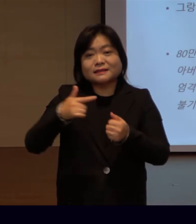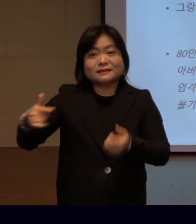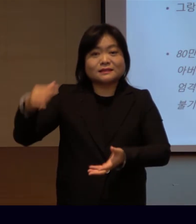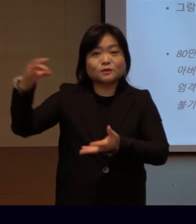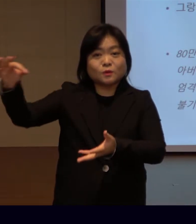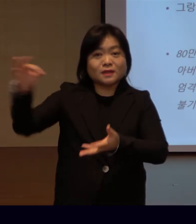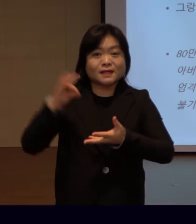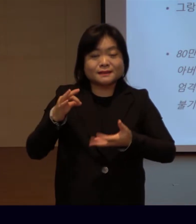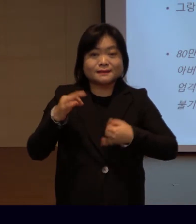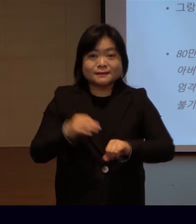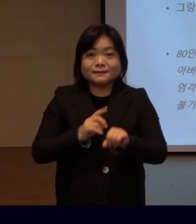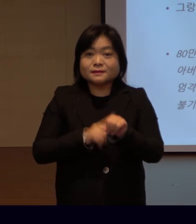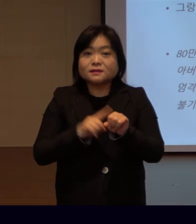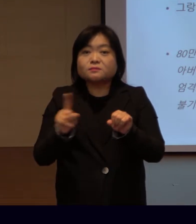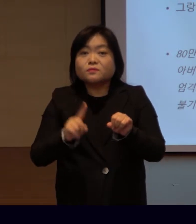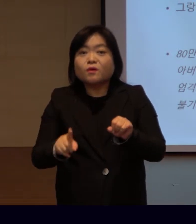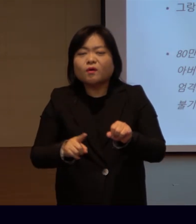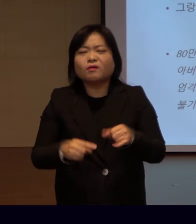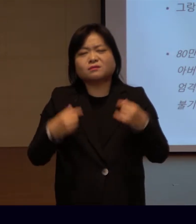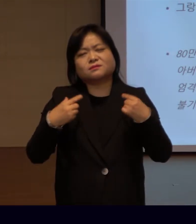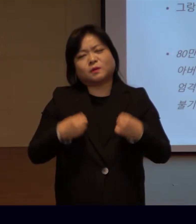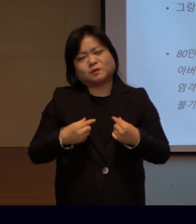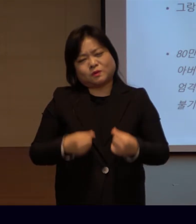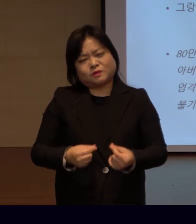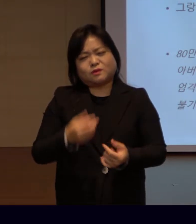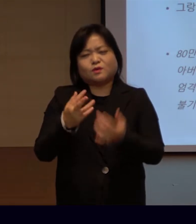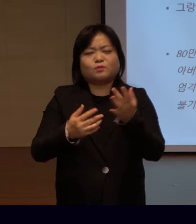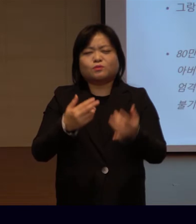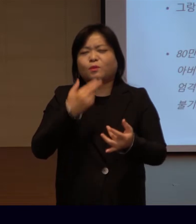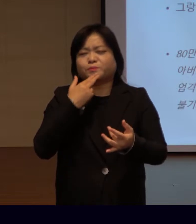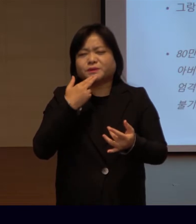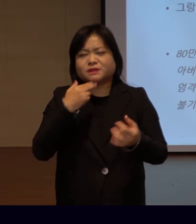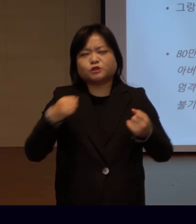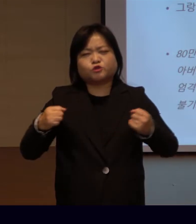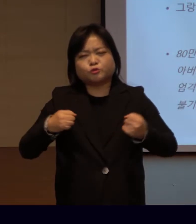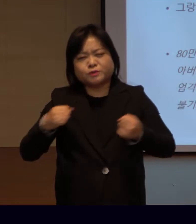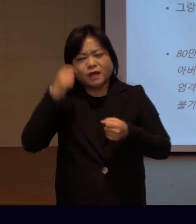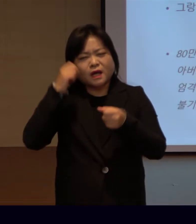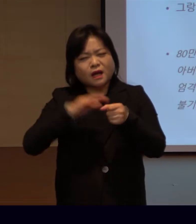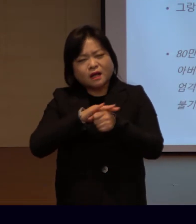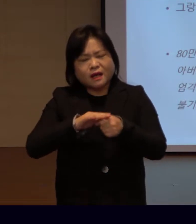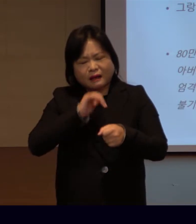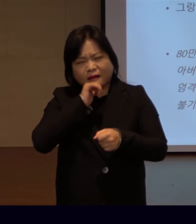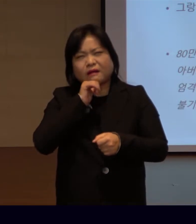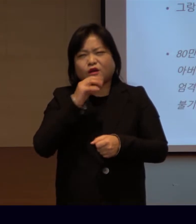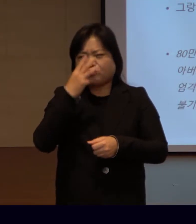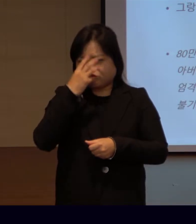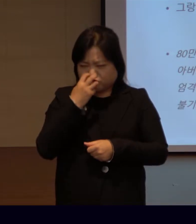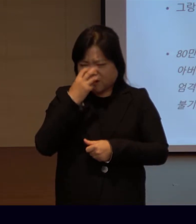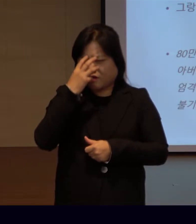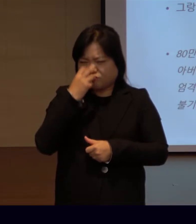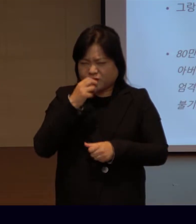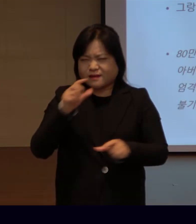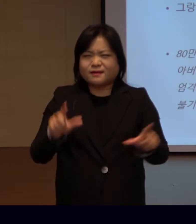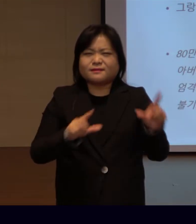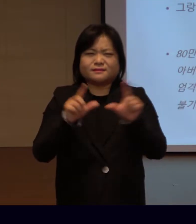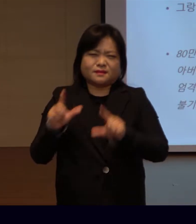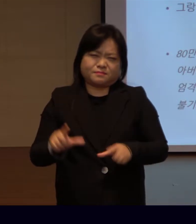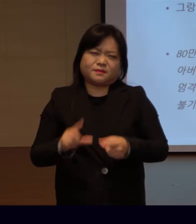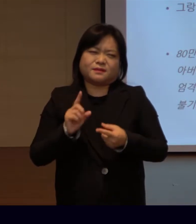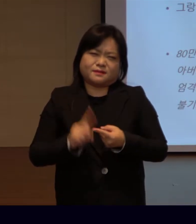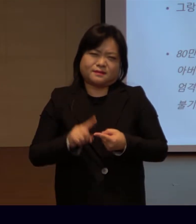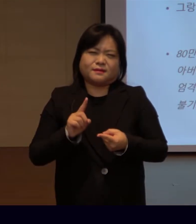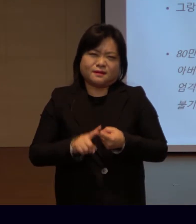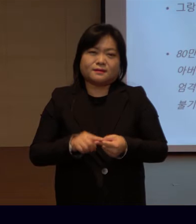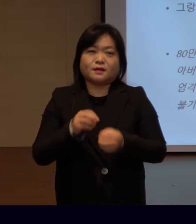가진 의제니는 여전히 불안 떼고 춥게 불쌍하게 가난하게 우울하게 음울하게 산다.